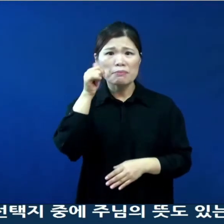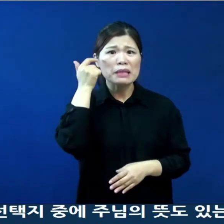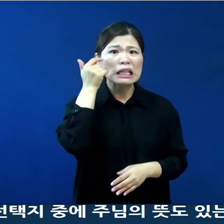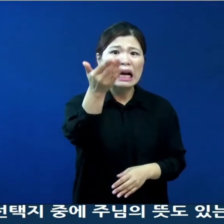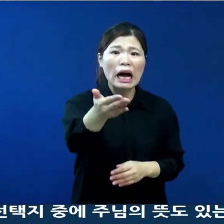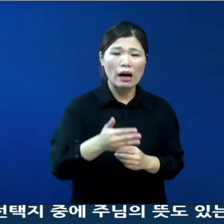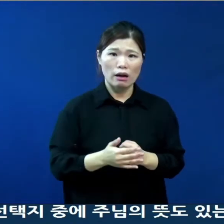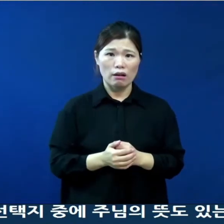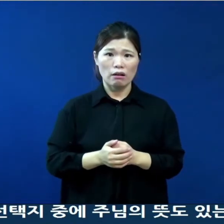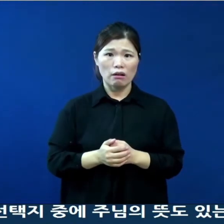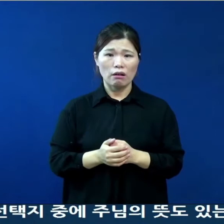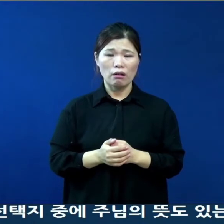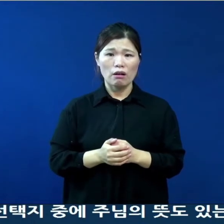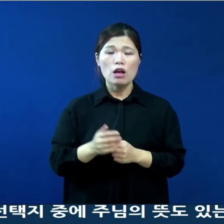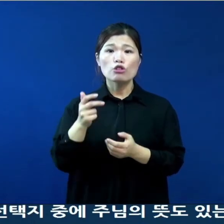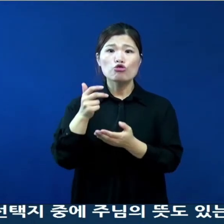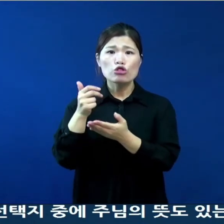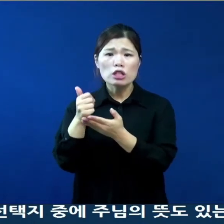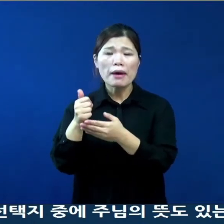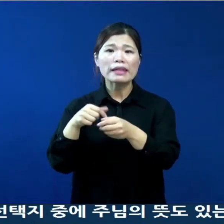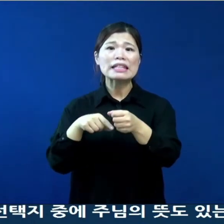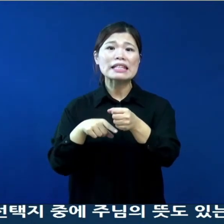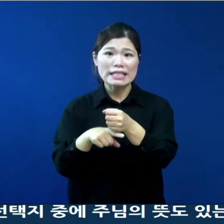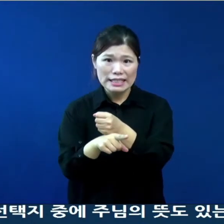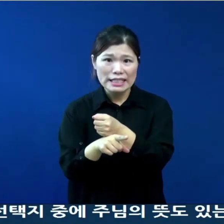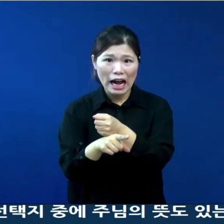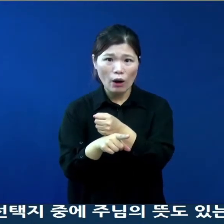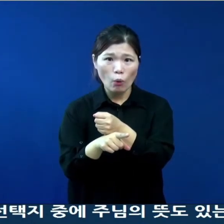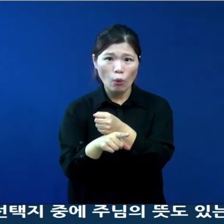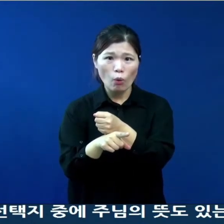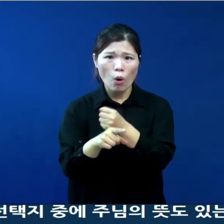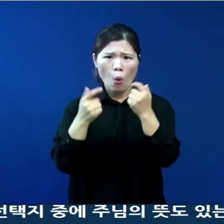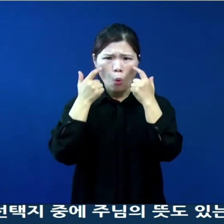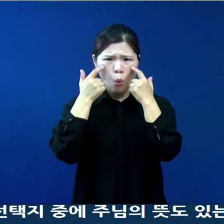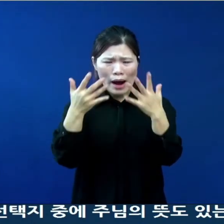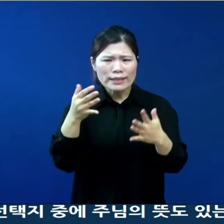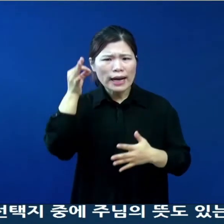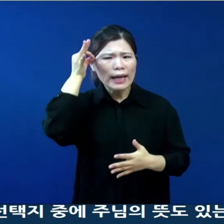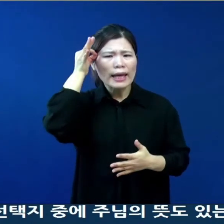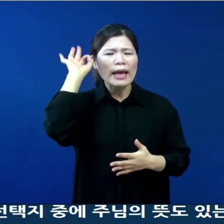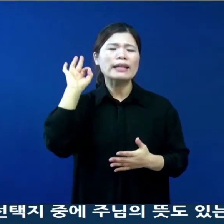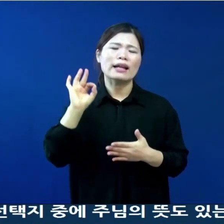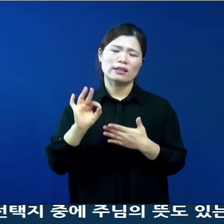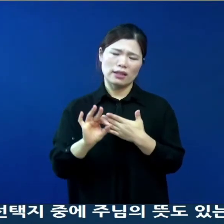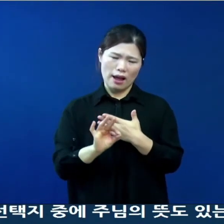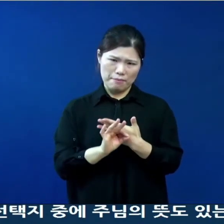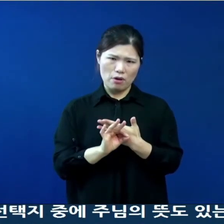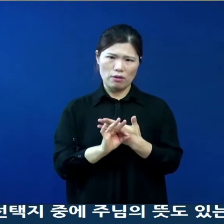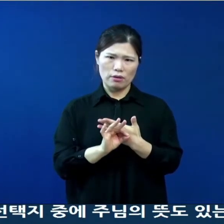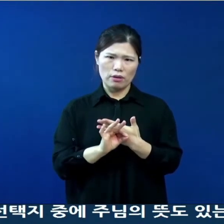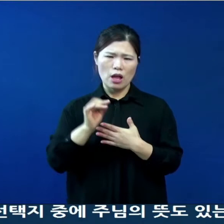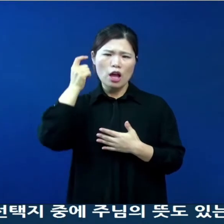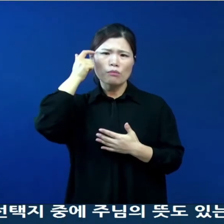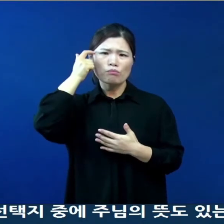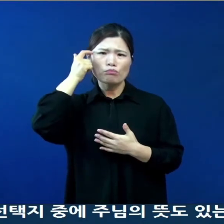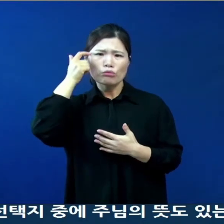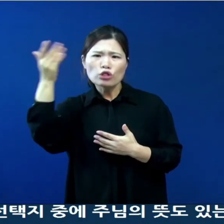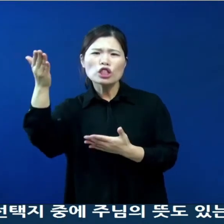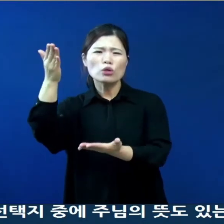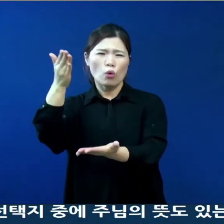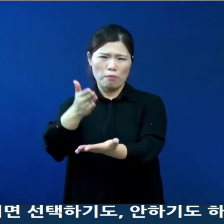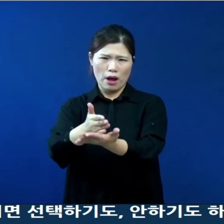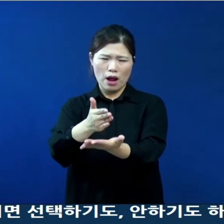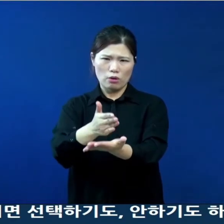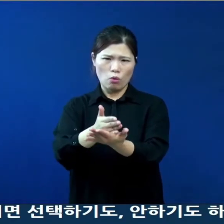않습니까? 아니면 주님의 뜻이라고만 확실하게 내가 깨닫게 된다면 묻지도 따지지도